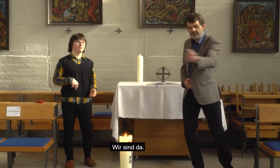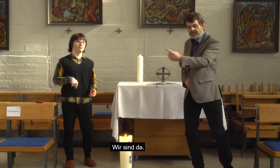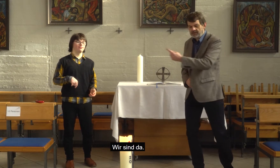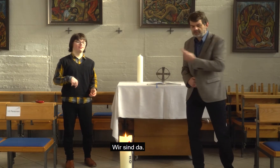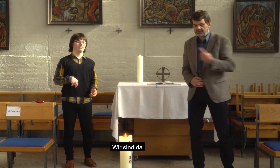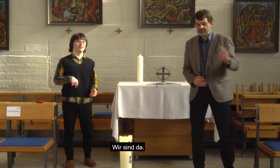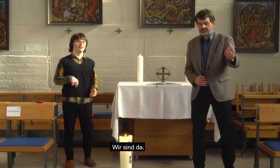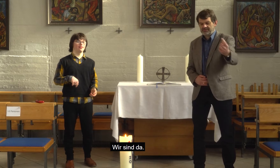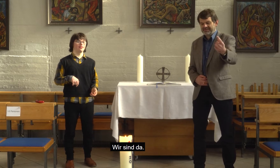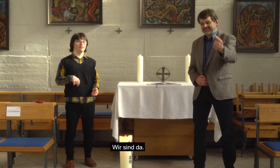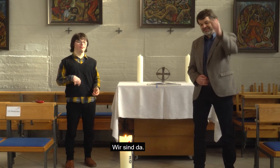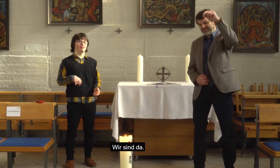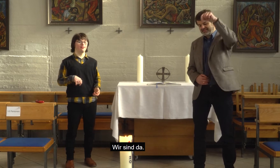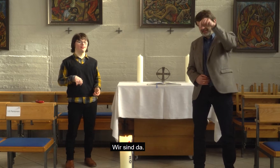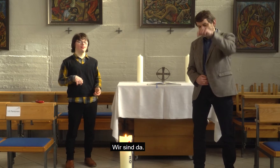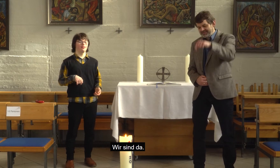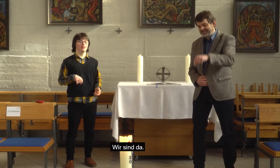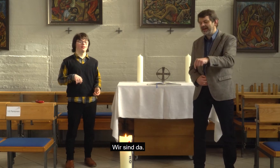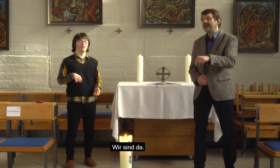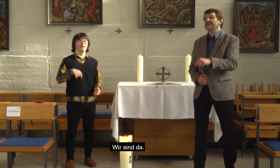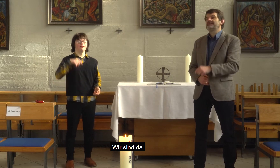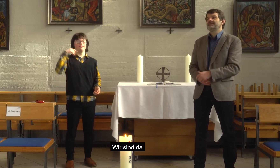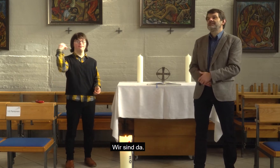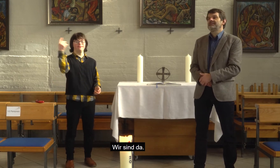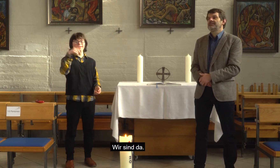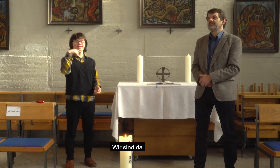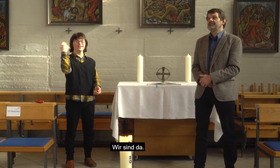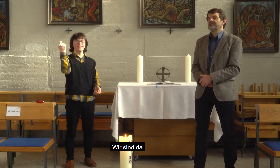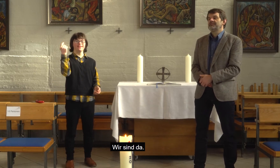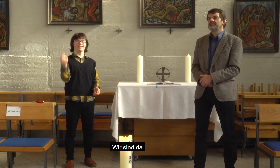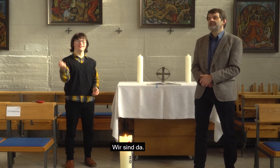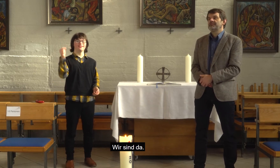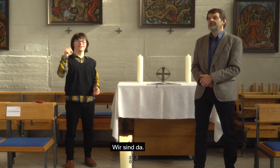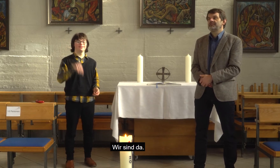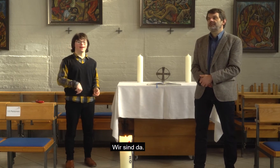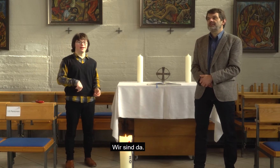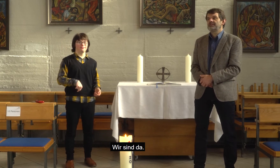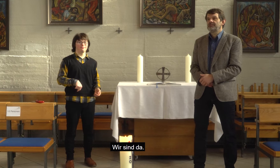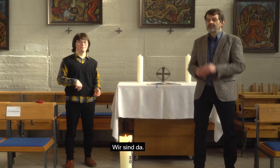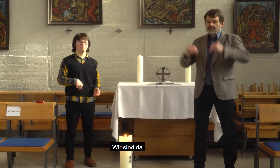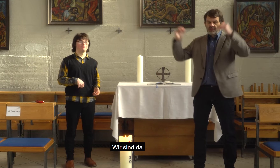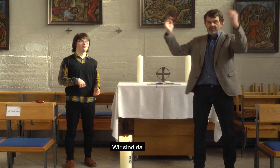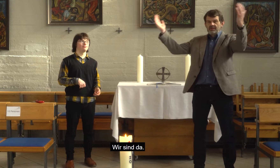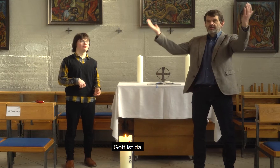Wir sind da. Wir sind da.